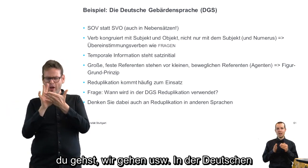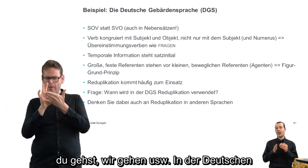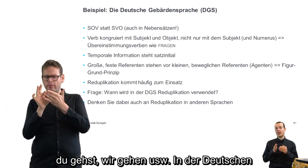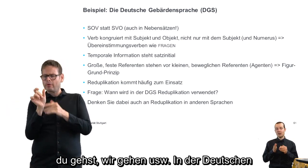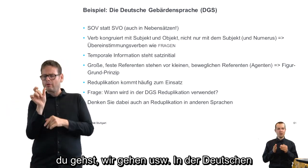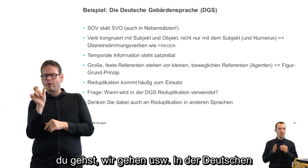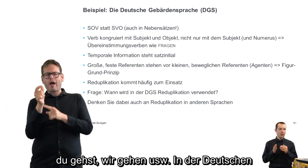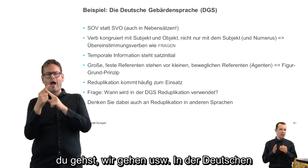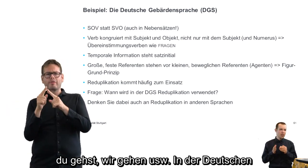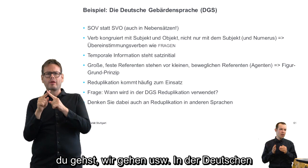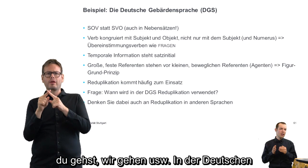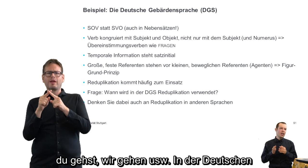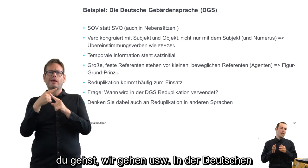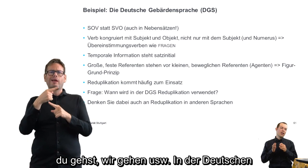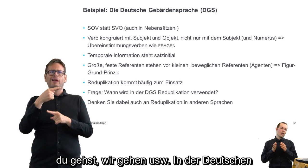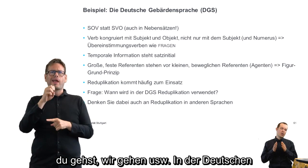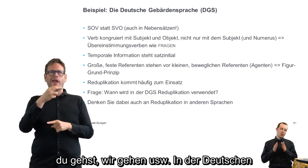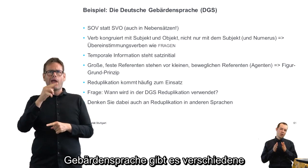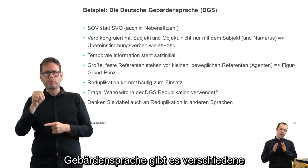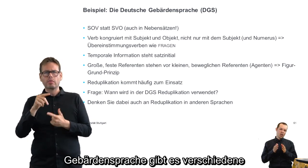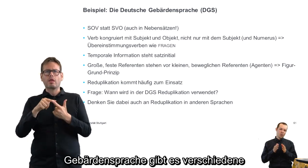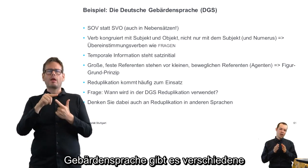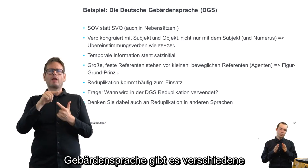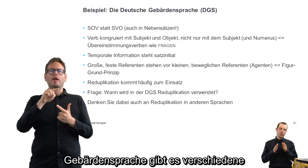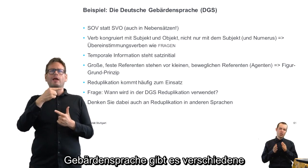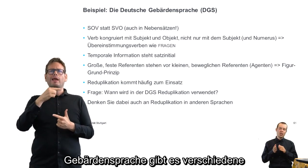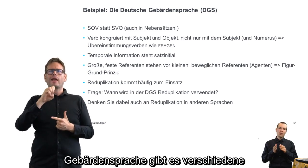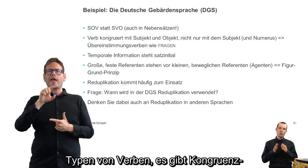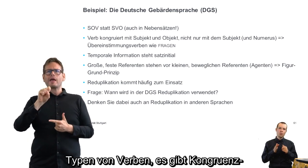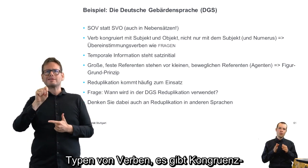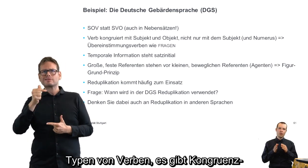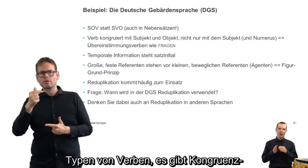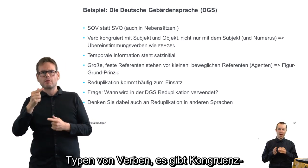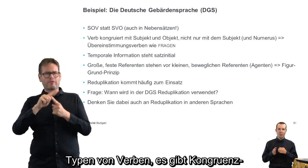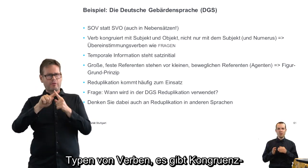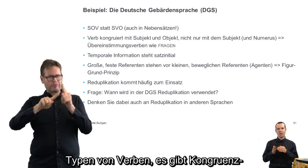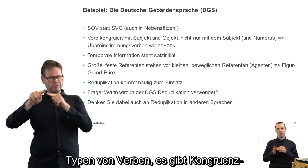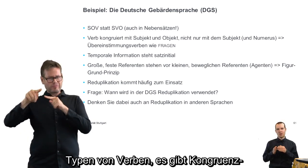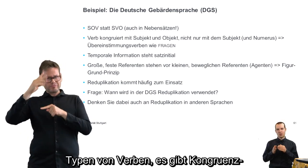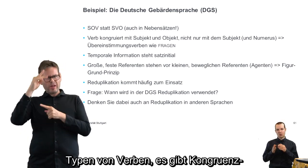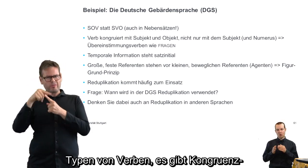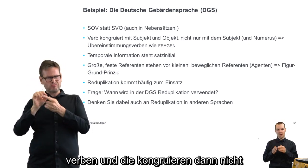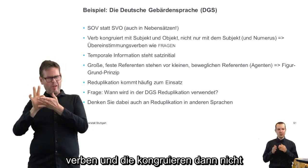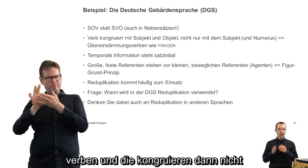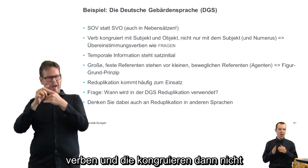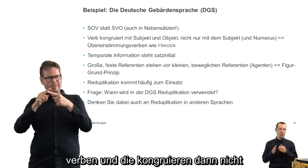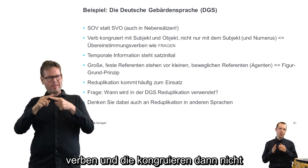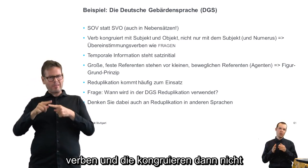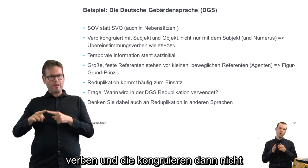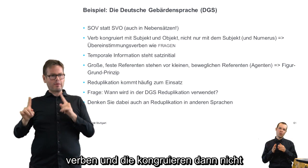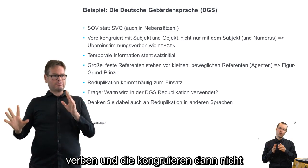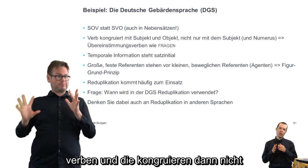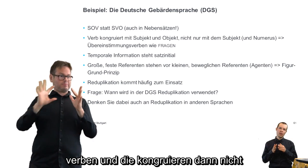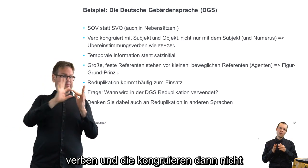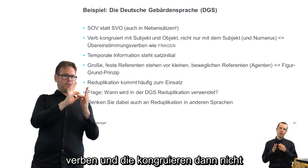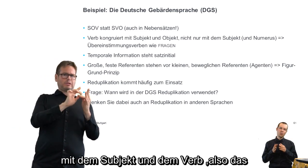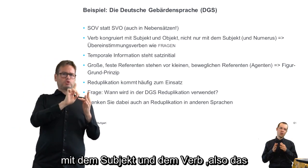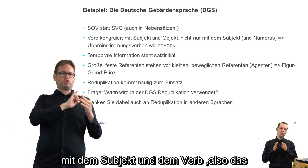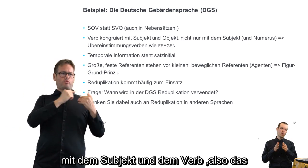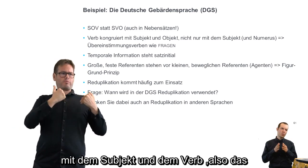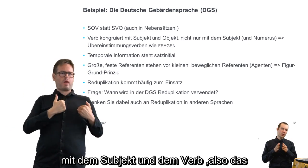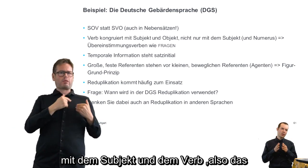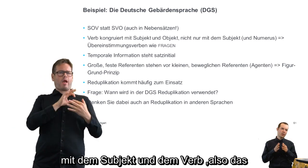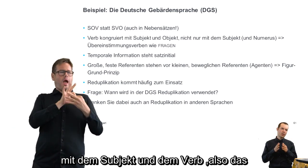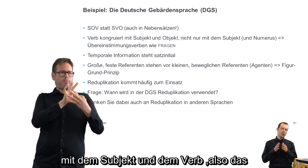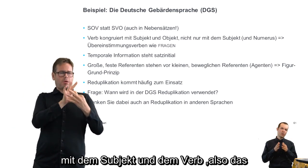wir gehen und so weiter in der deutschen Gebärdensprache gibt es verschiedene Typen von Verben es gibt Konkurrenzverben und die konkurrieren dann nicht